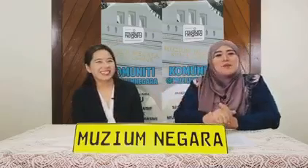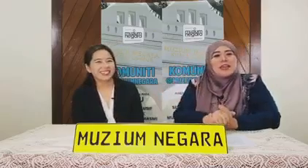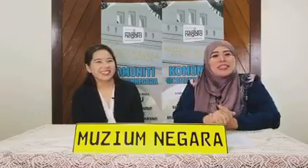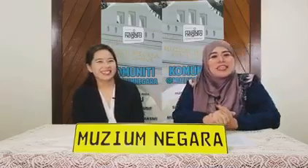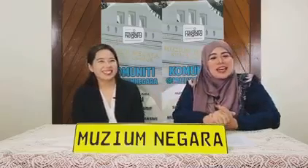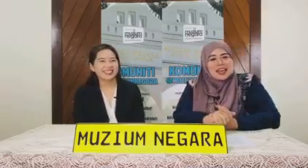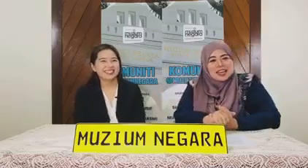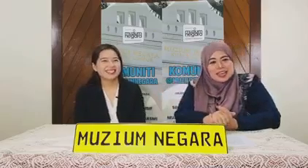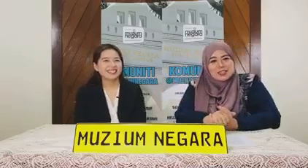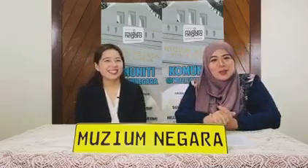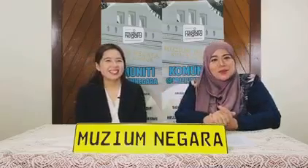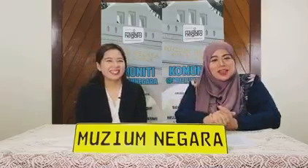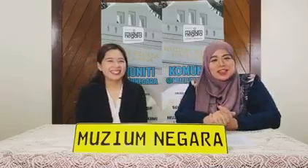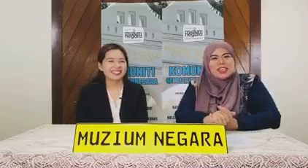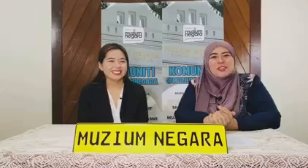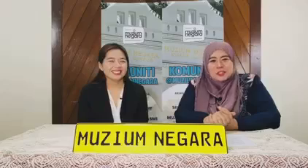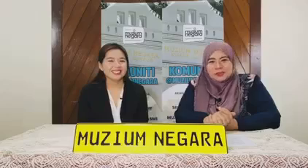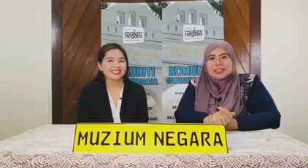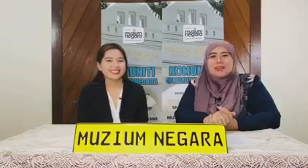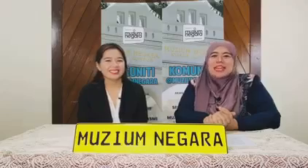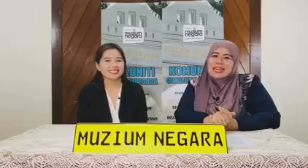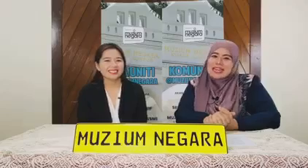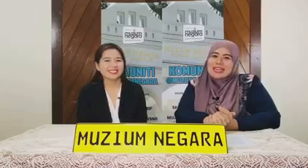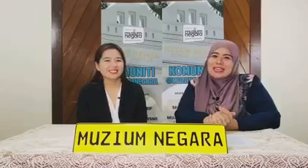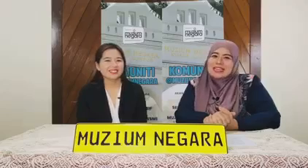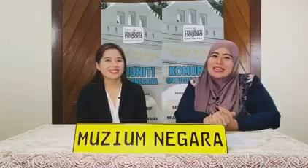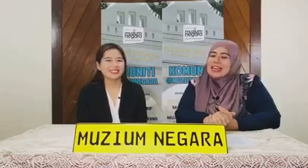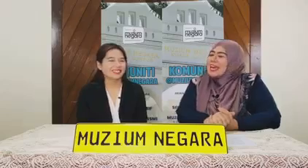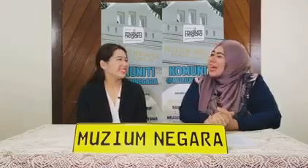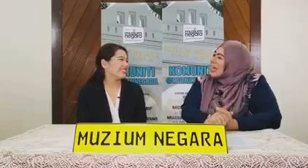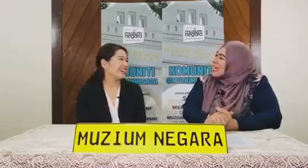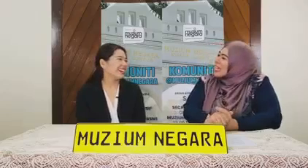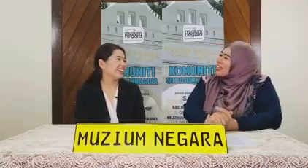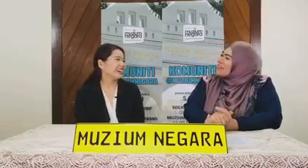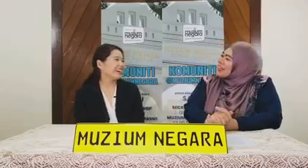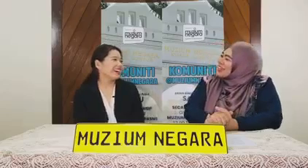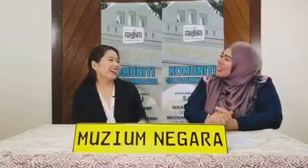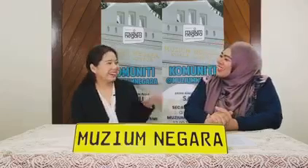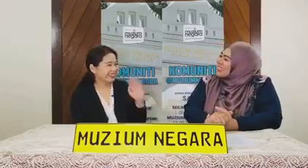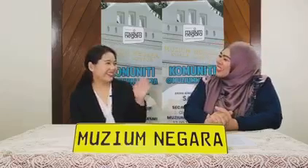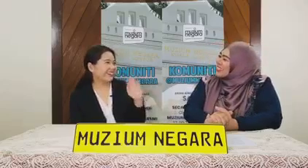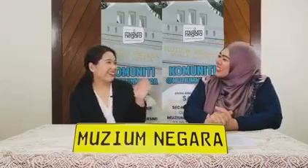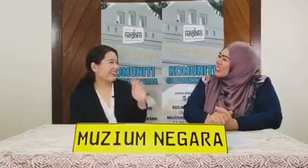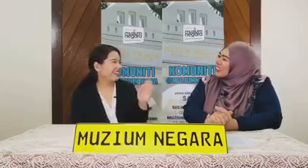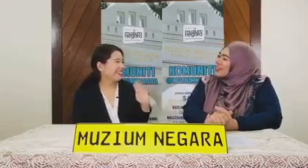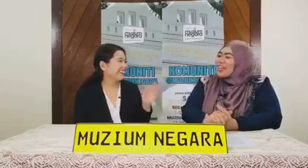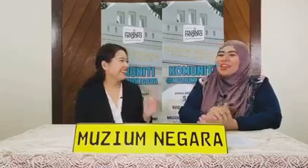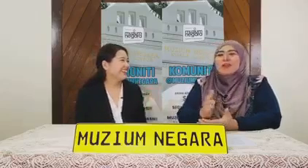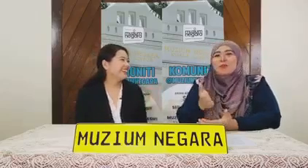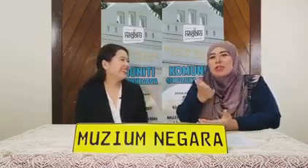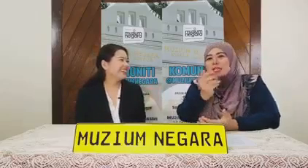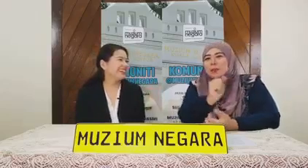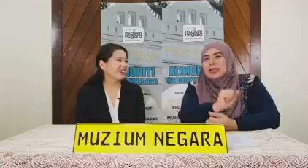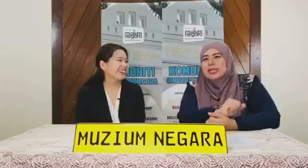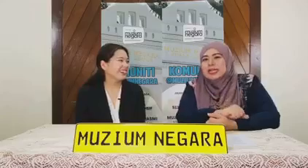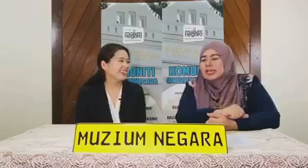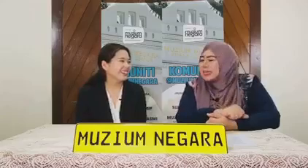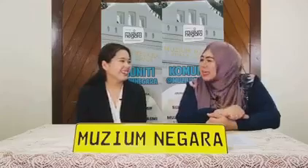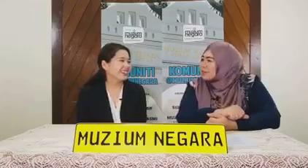yang sangat comel. Jom kita berkenalan dengannya. Hai Kak Ifa. Hai Kak Lala. Okey Kak Ifa, boleh tak perkenalkan diri Kak Ifa